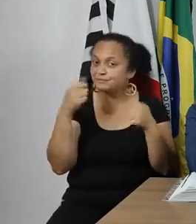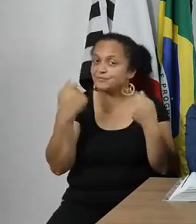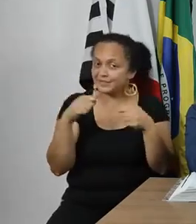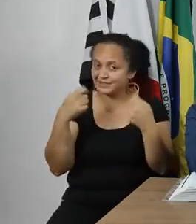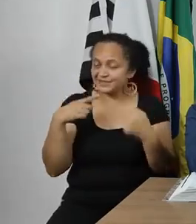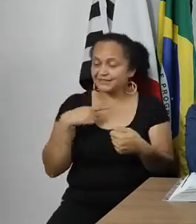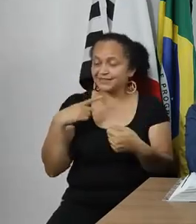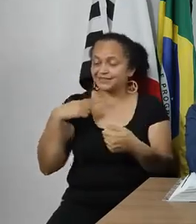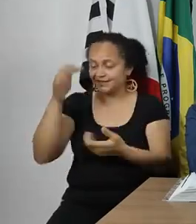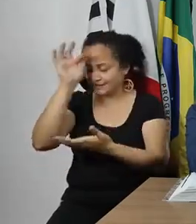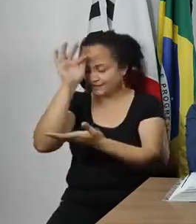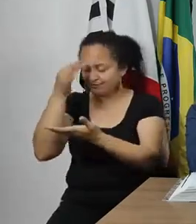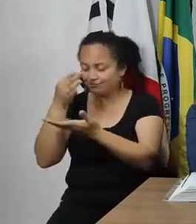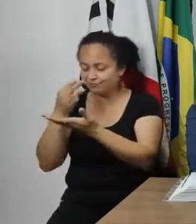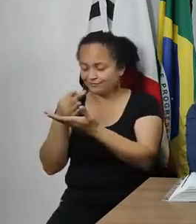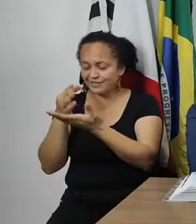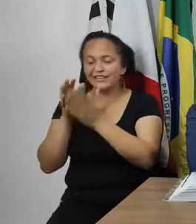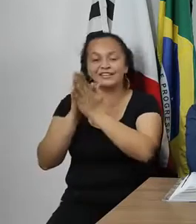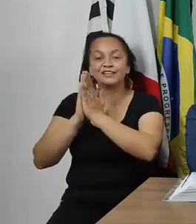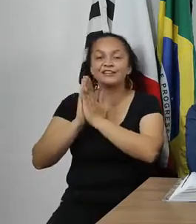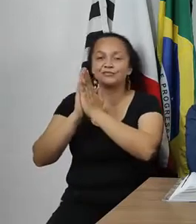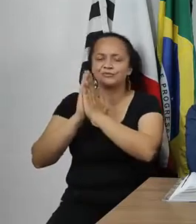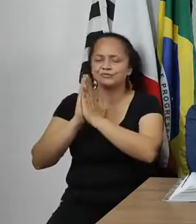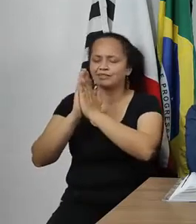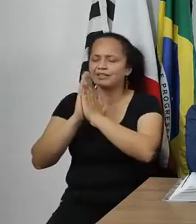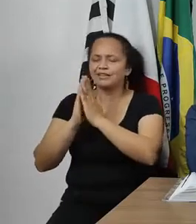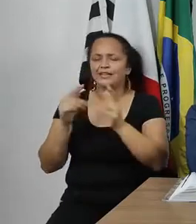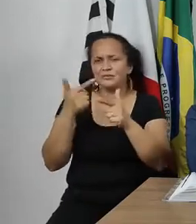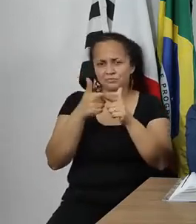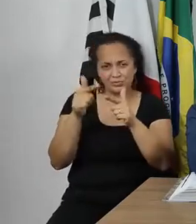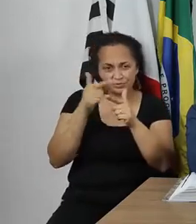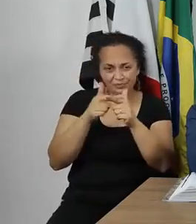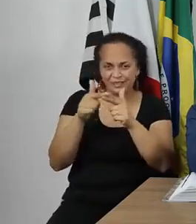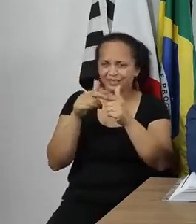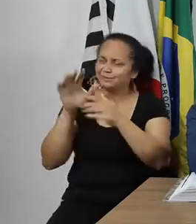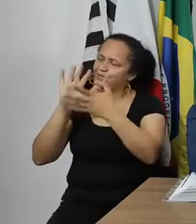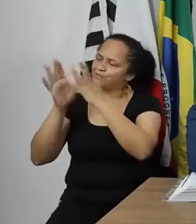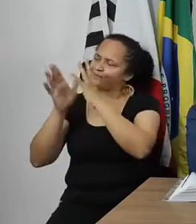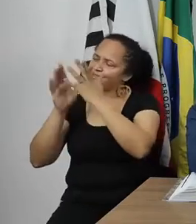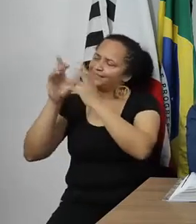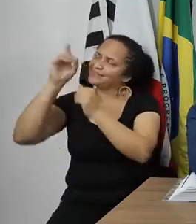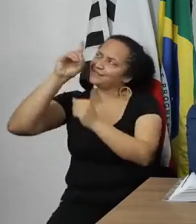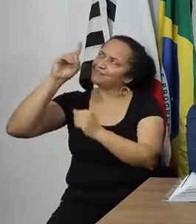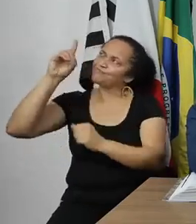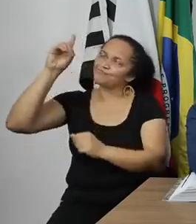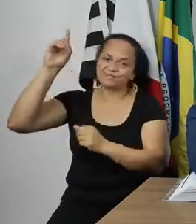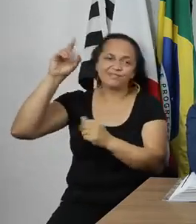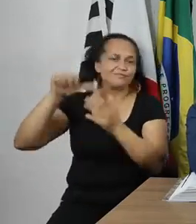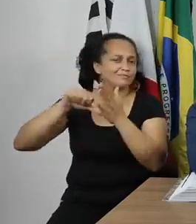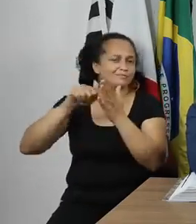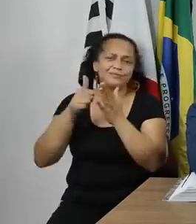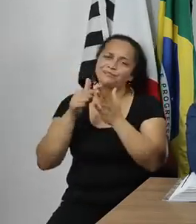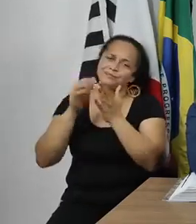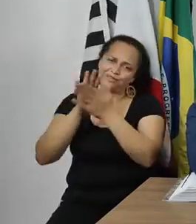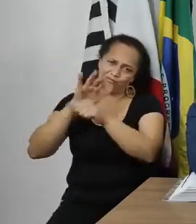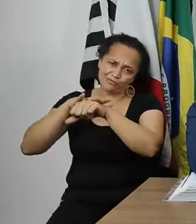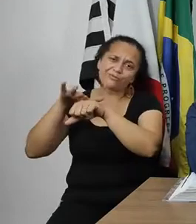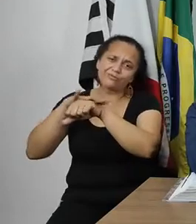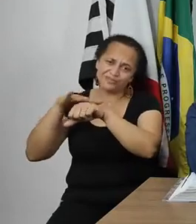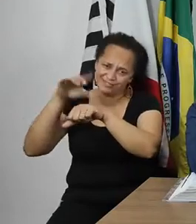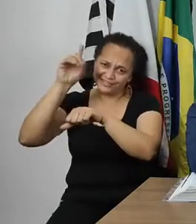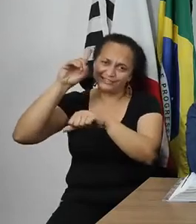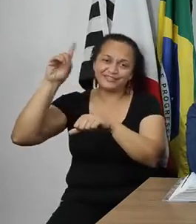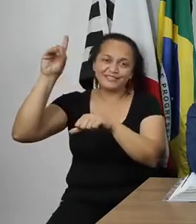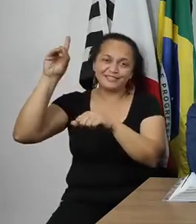se entregar ao Senhor, colocar qualquer situação diante do Senhor em primeiro lugar.